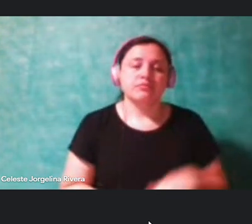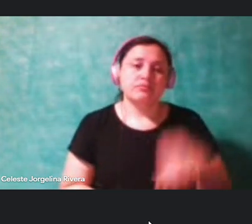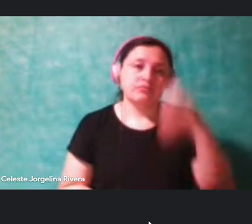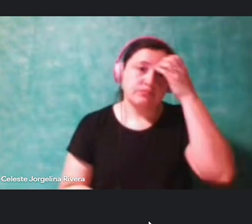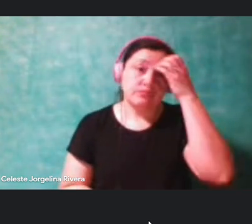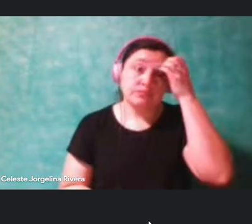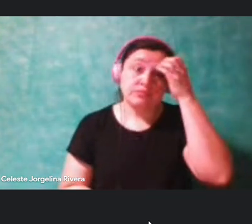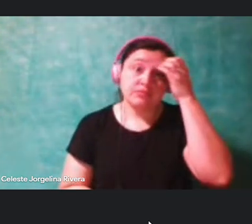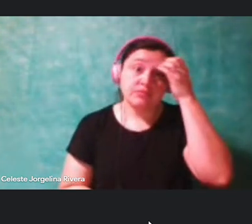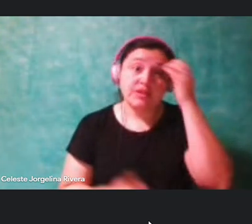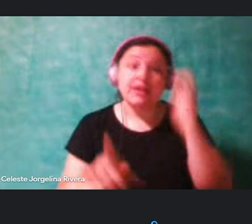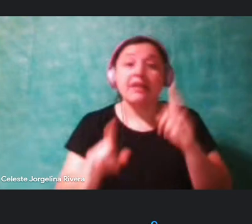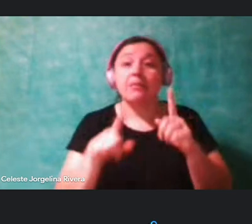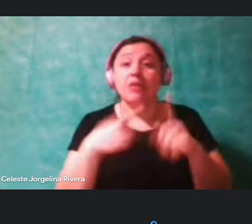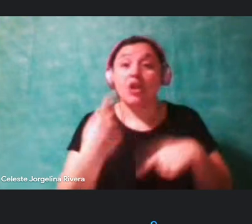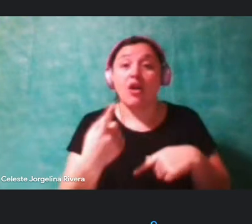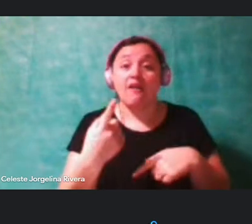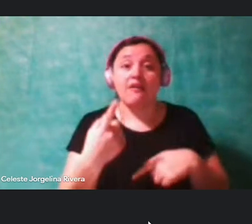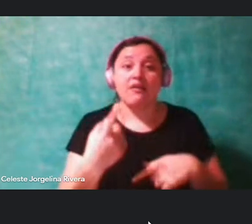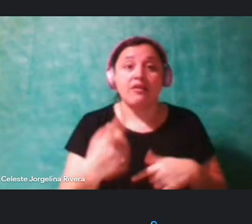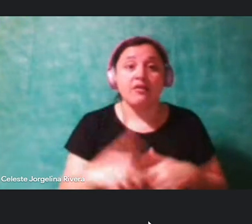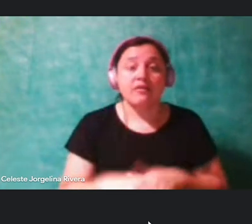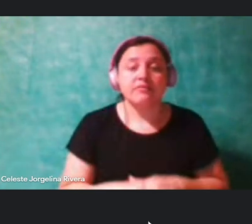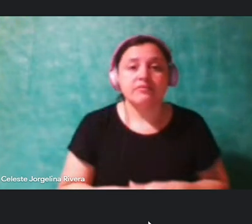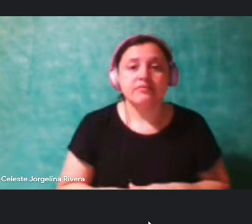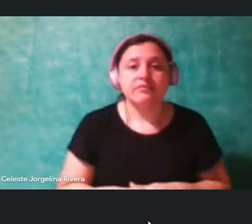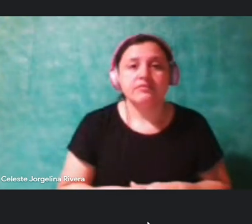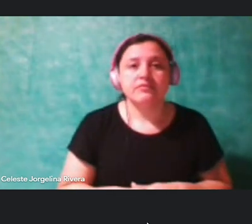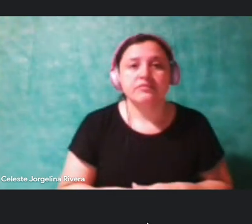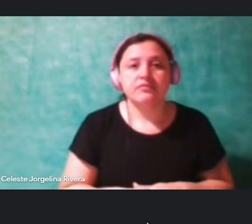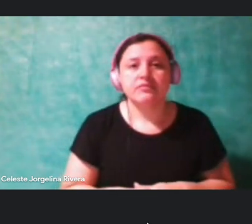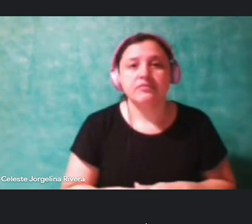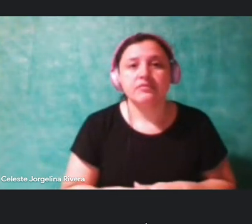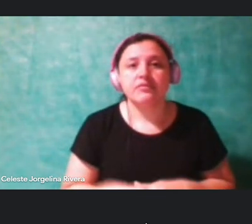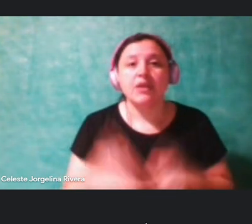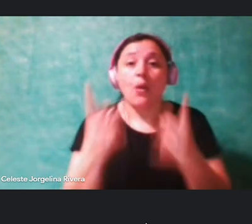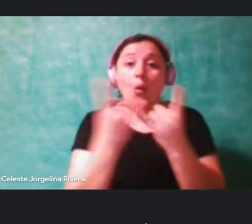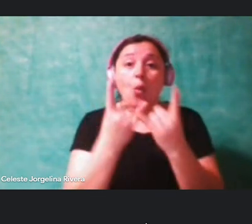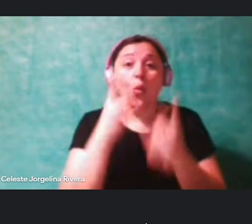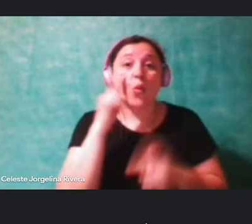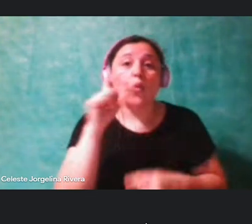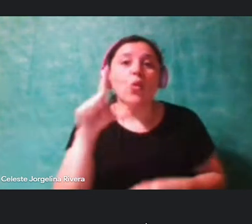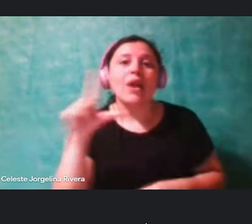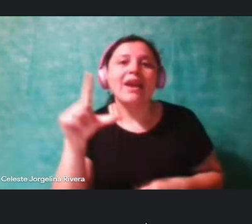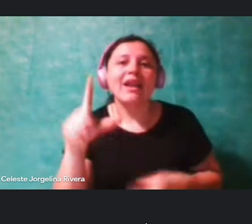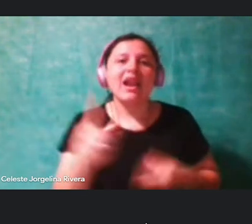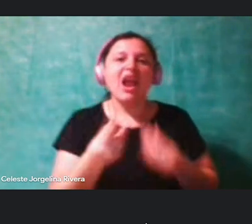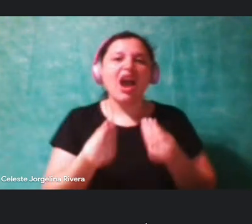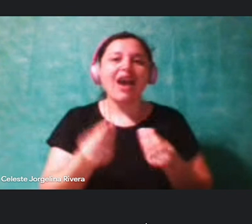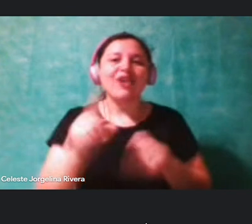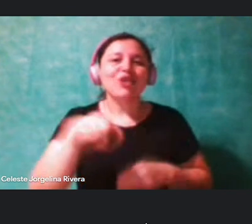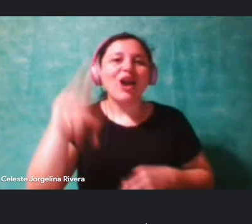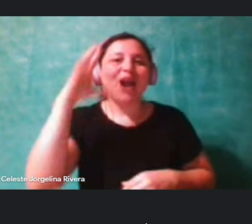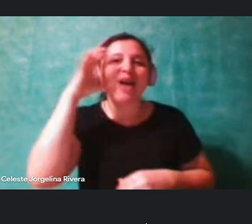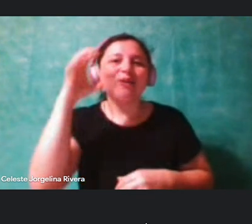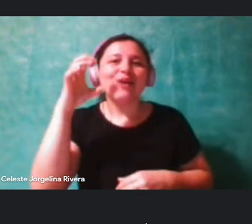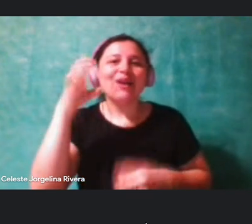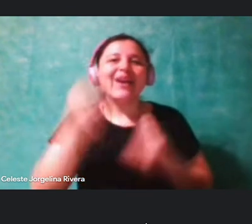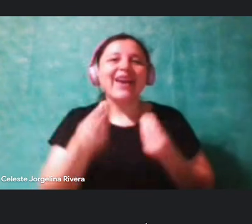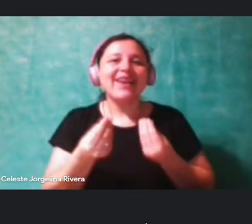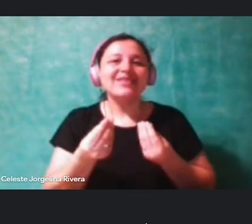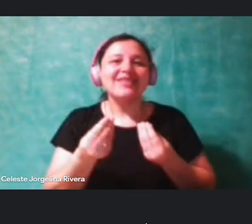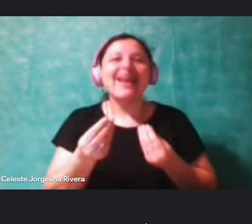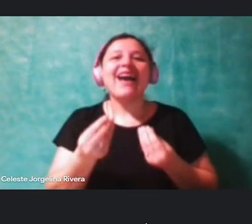Will, Will. ¿Qué para qué era will? para el futuro. Para el futuro. ¿Y el de condicional cuál